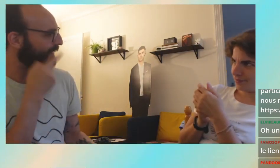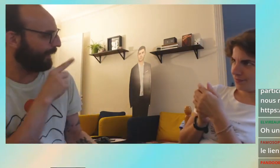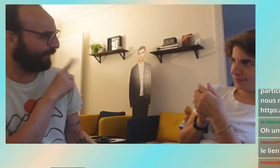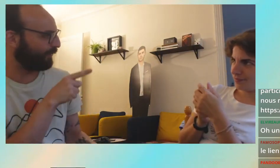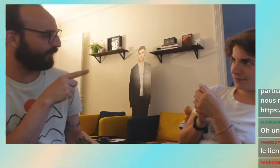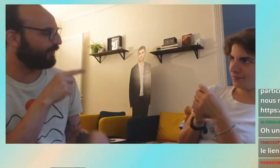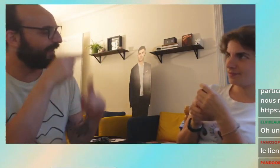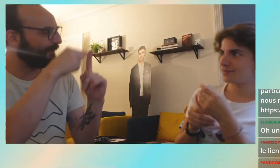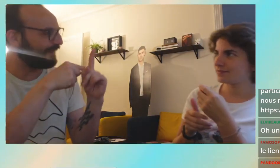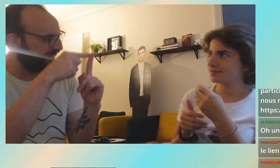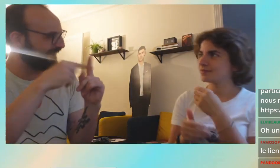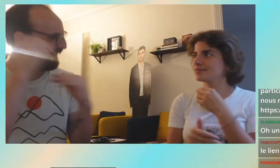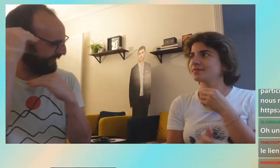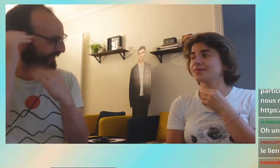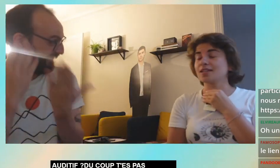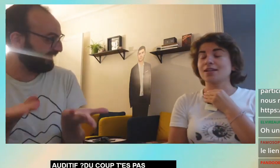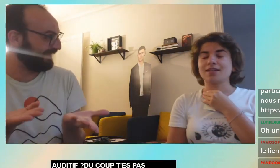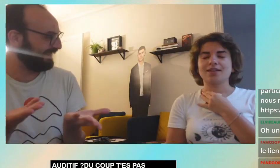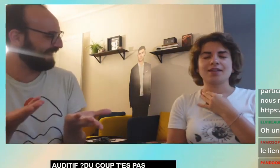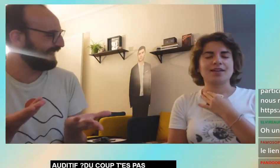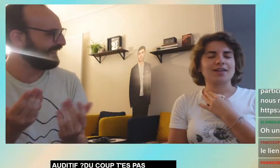pas sourde, t'es déficient.